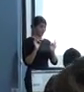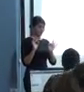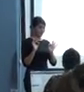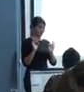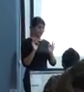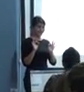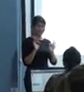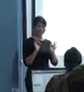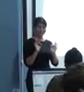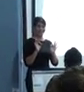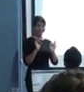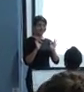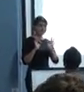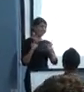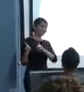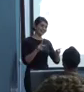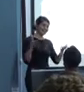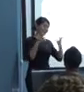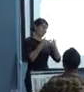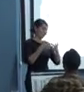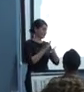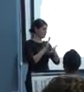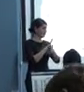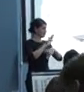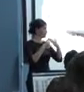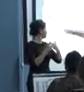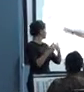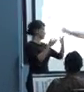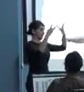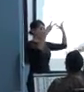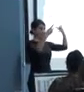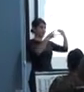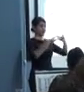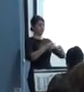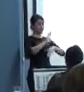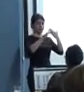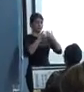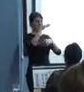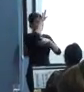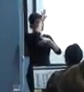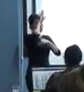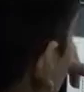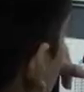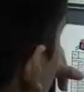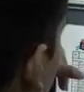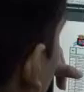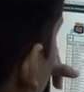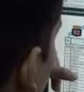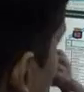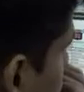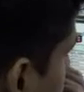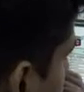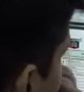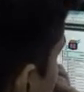estén incluidos, que ellos puedan aportar, que puedan reclamar, que puedan sugerir beneficios, uno para su comunidad como sordos